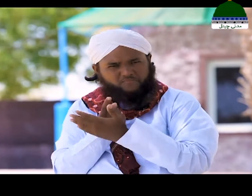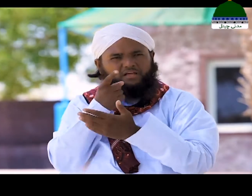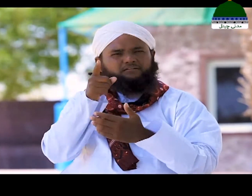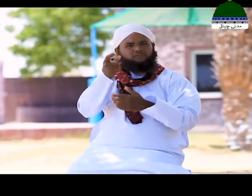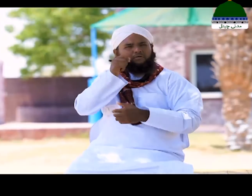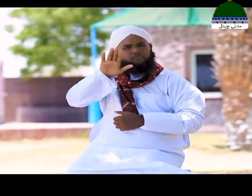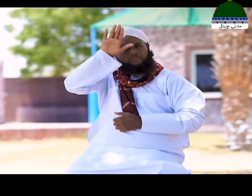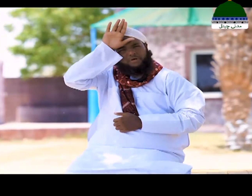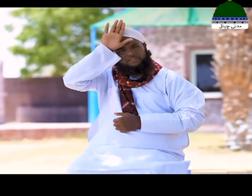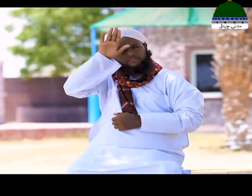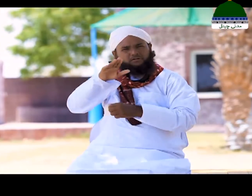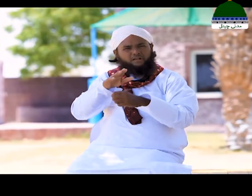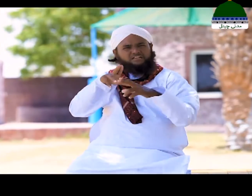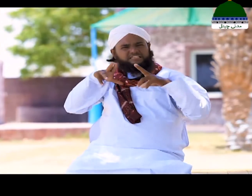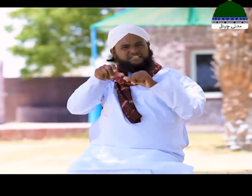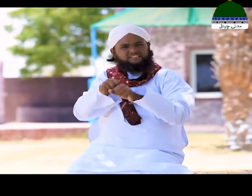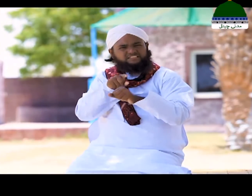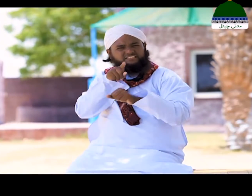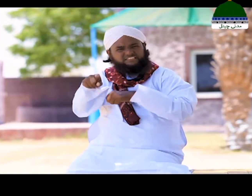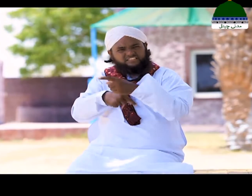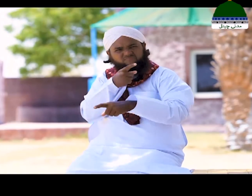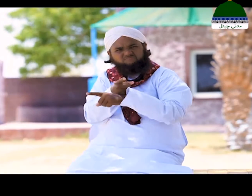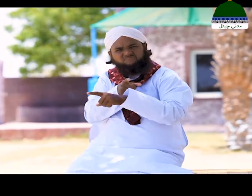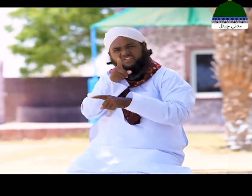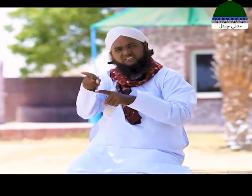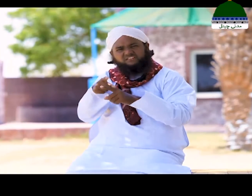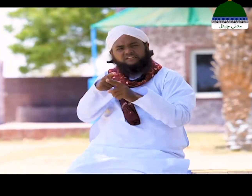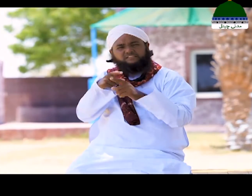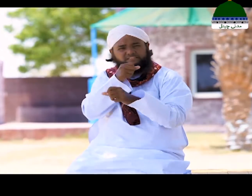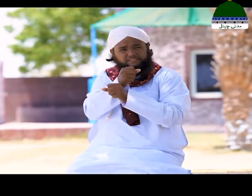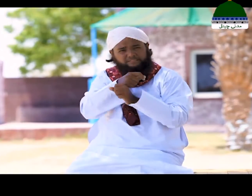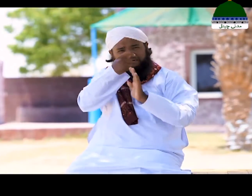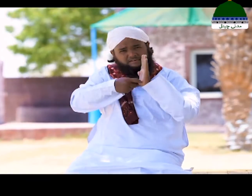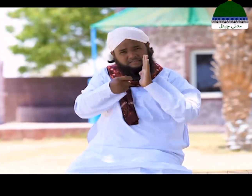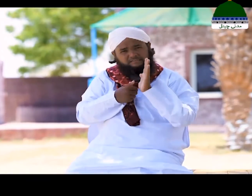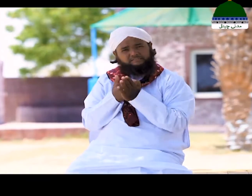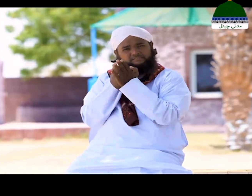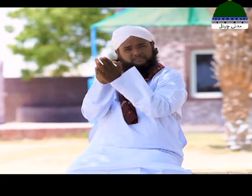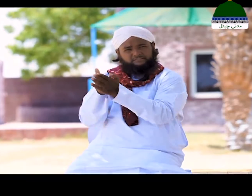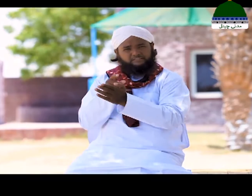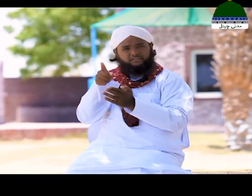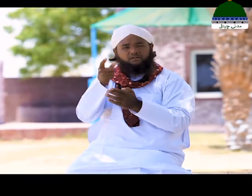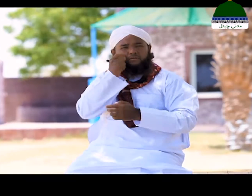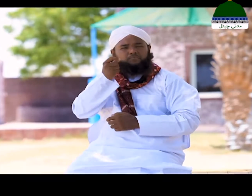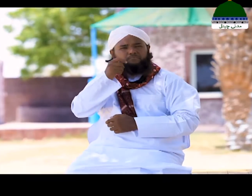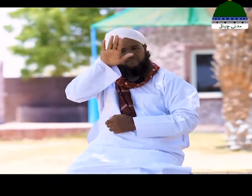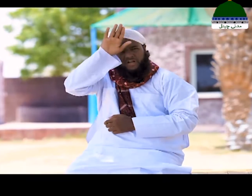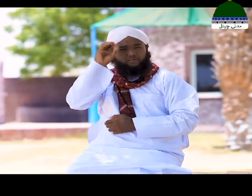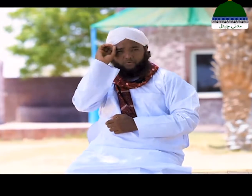بادشاہ نے کسی کو سزا دینے کے لیے گورنر کے نام خط لکھا، ورنہ اس بادشاہ کے بارے میں مشہور تھا کہ جب کسی کو